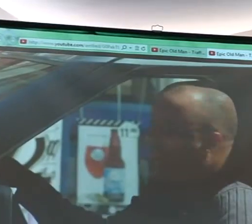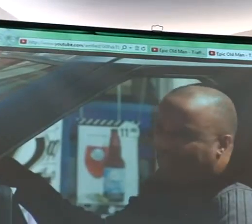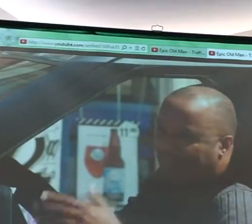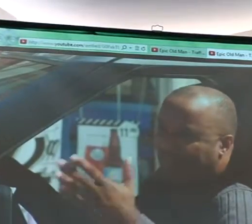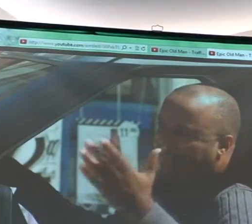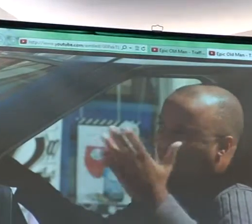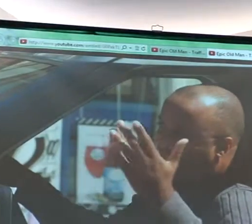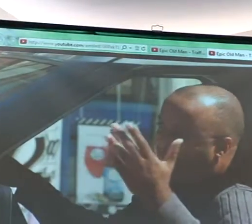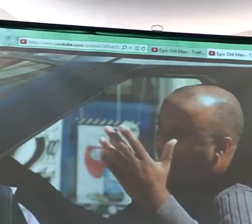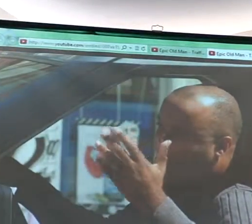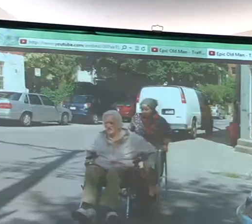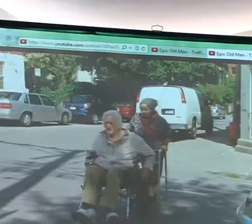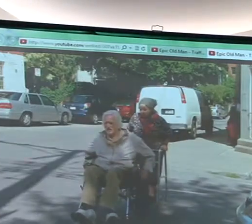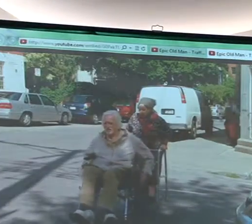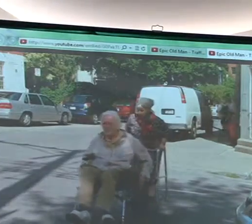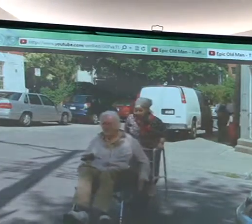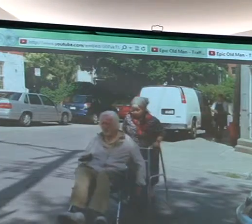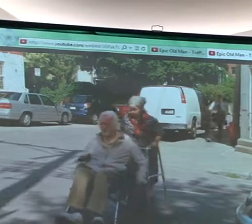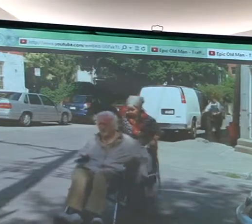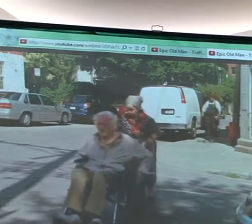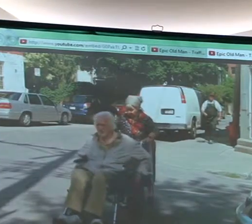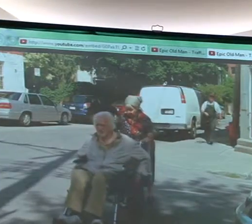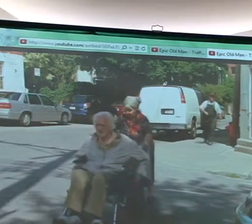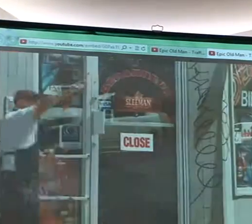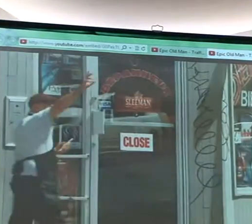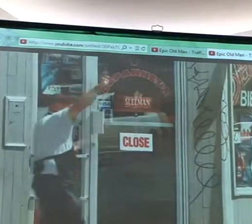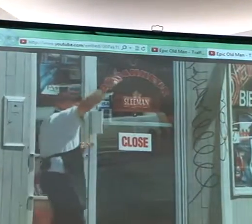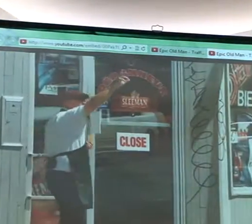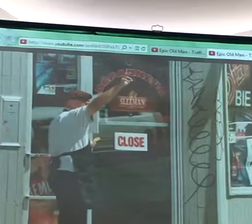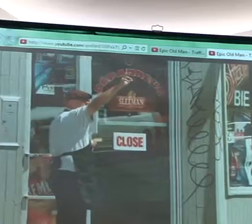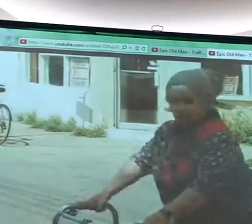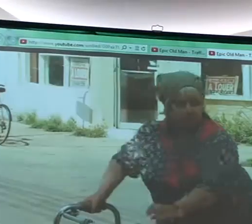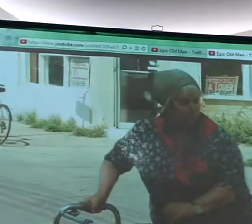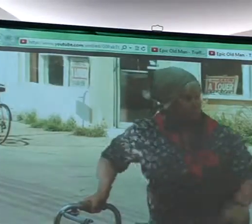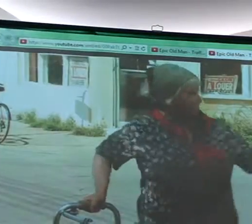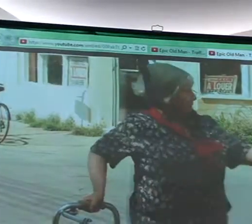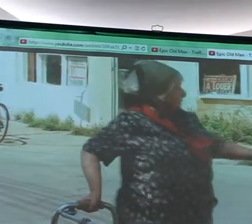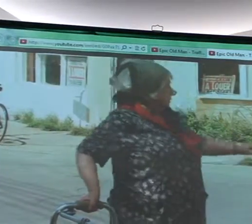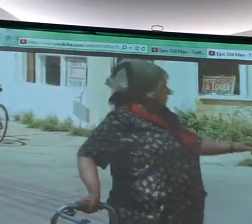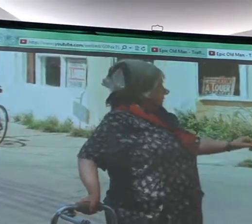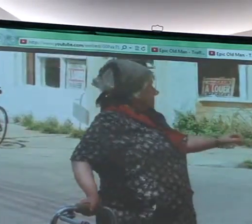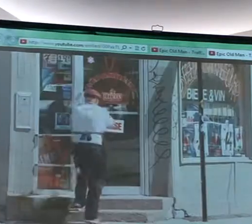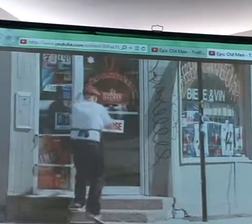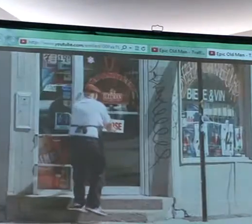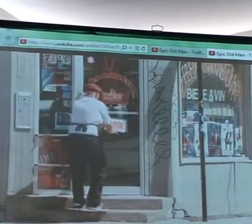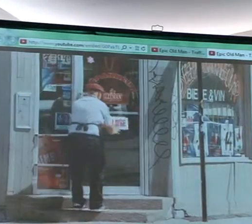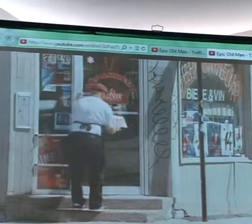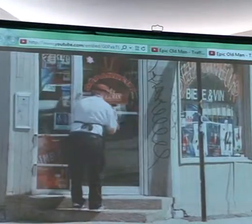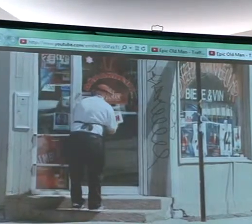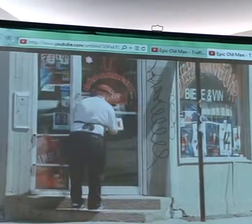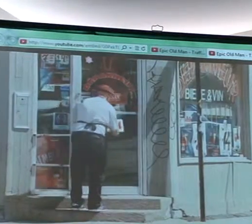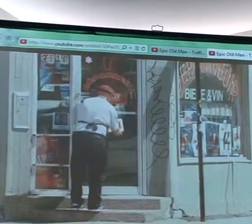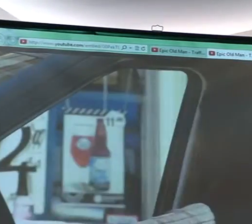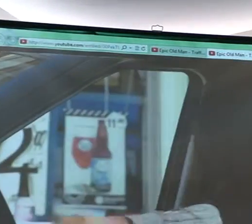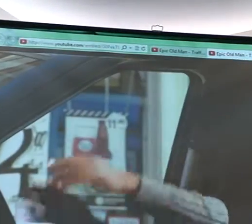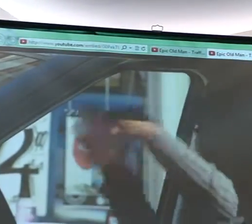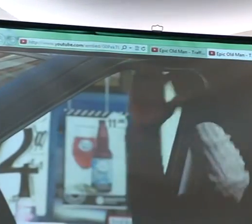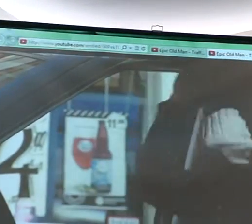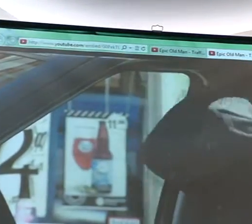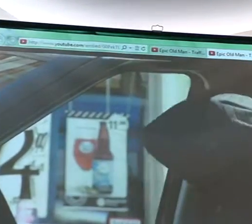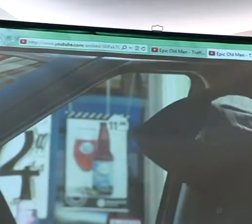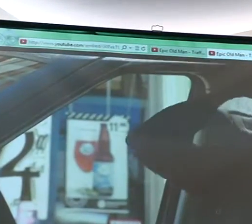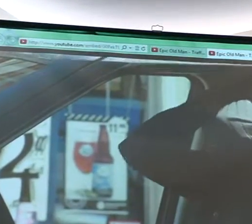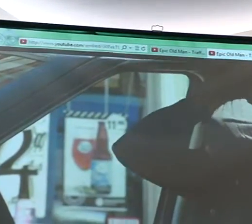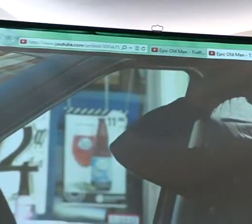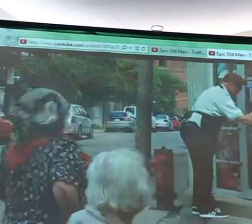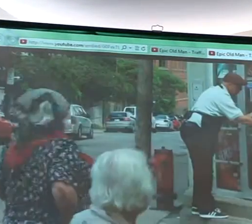Ah, e não tem o que fazer. Mas quando eles estão quase terminando de voltar, chega o dono da panificadora e grita: ei, ei, eu voltei, podem